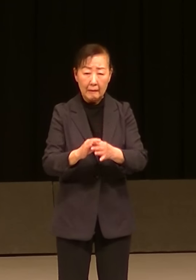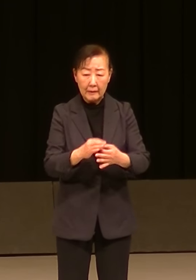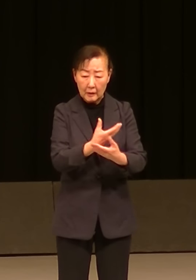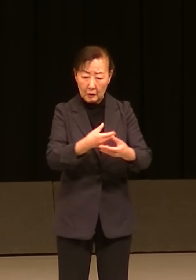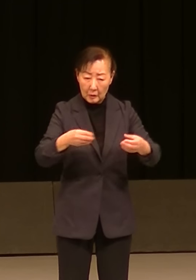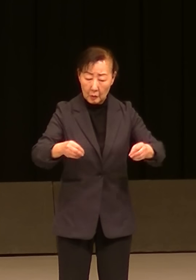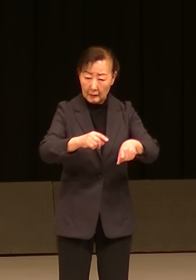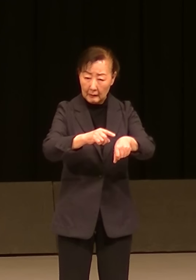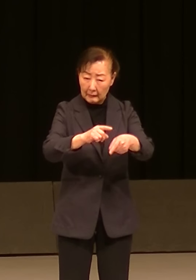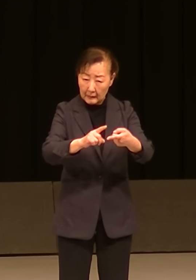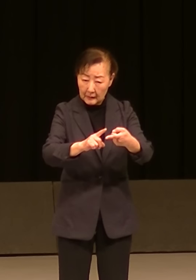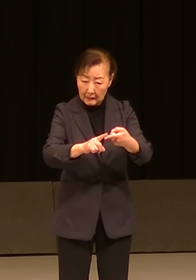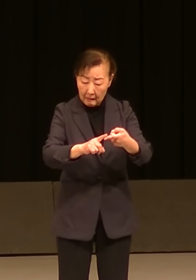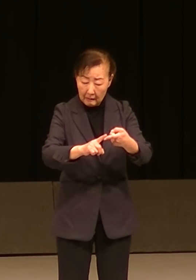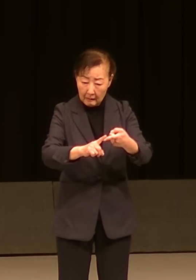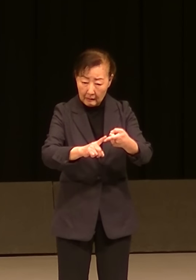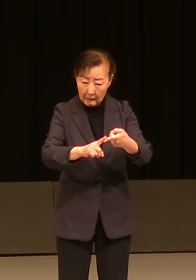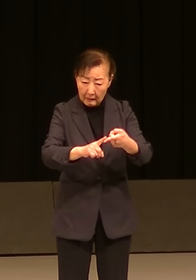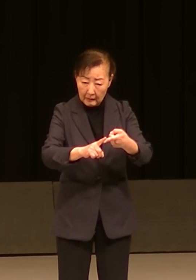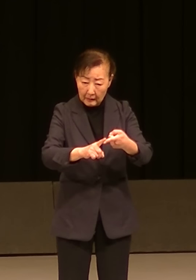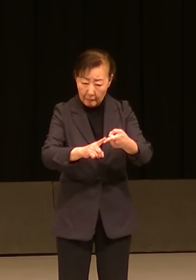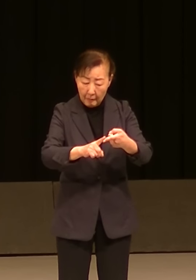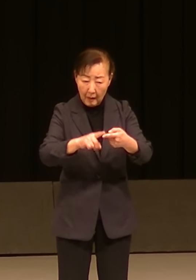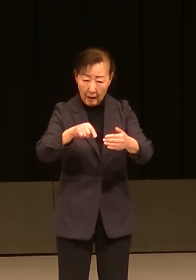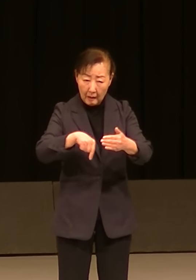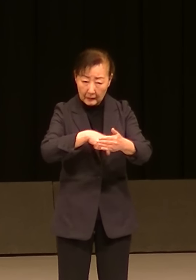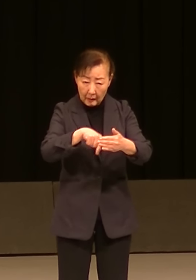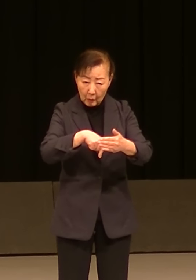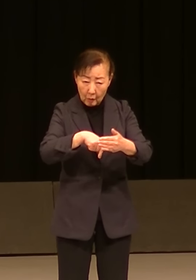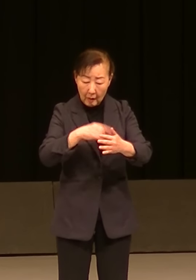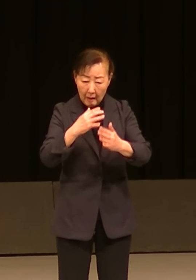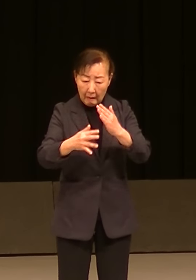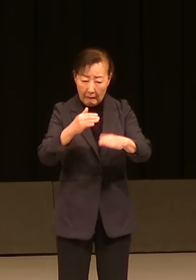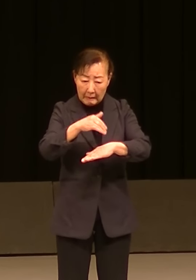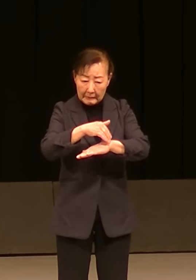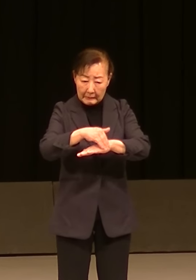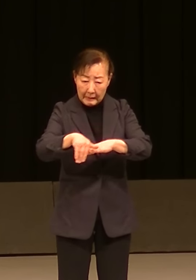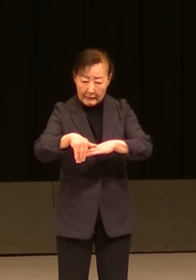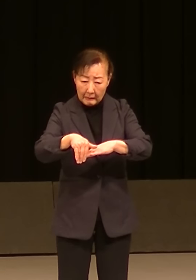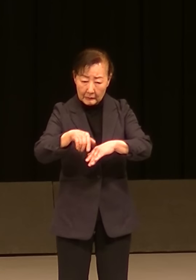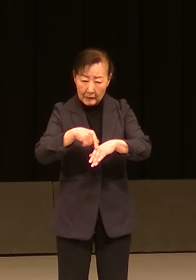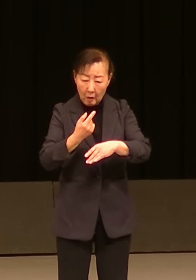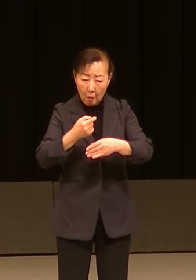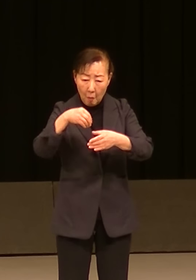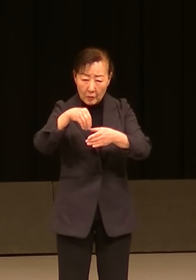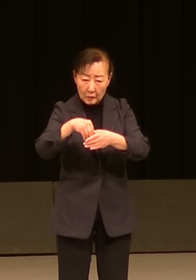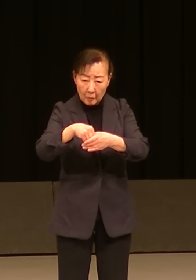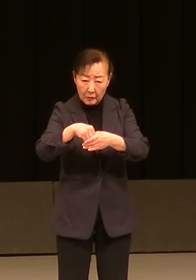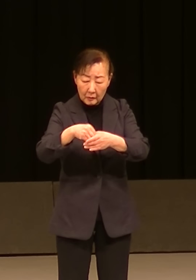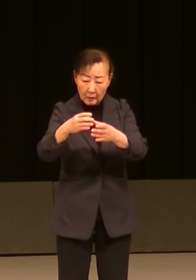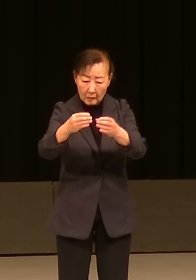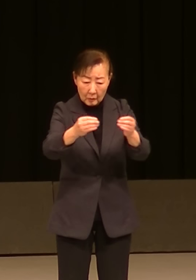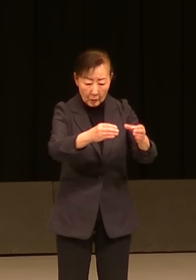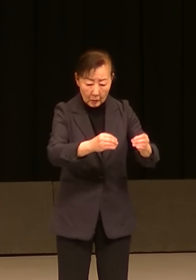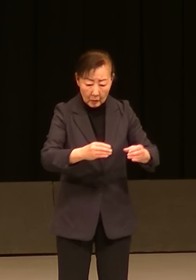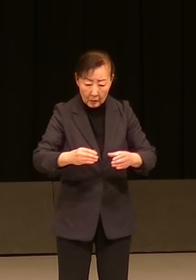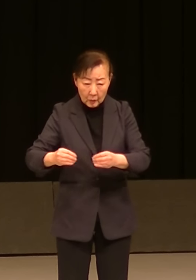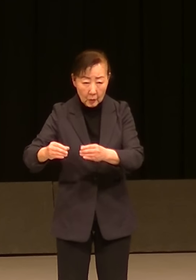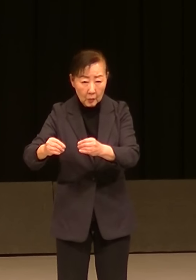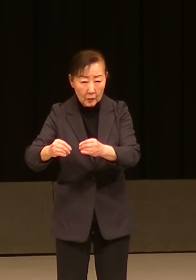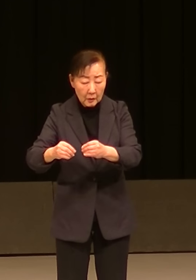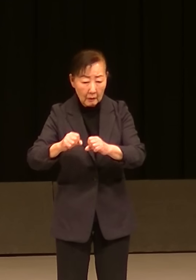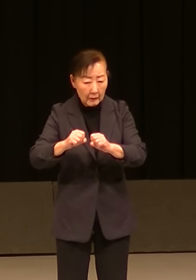的な取り決めに戦略性を持ち込むということを国々がどんどん